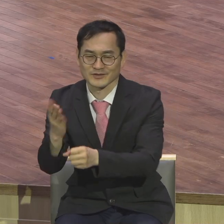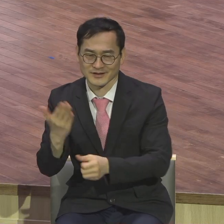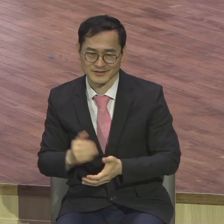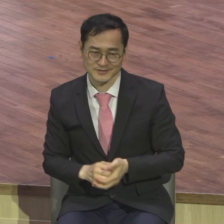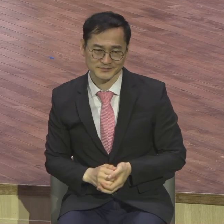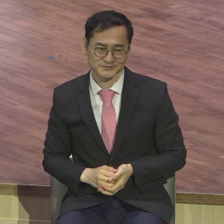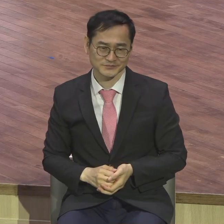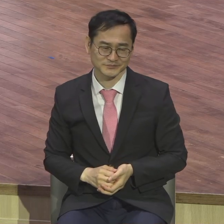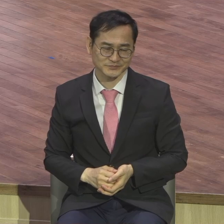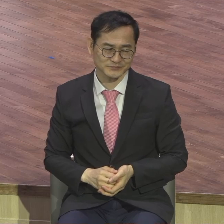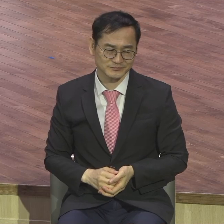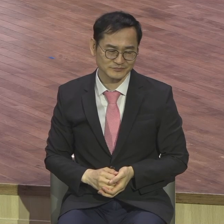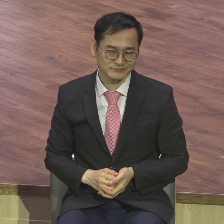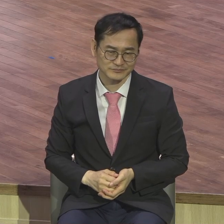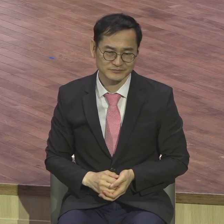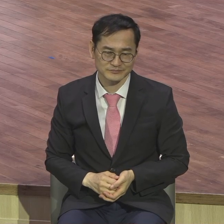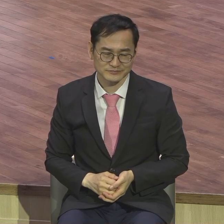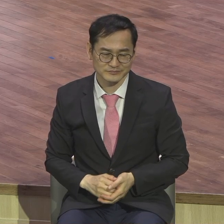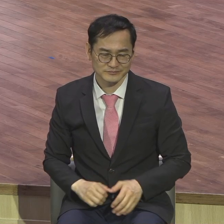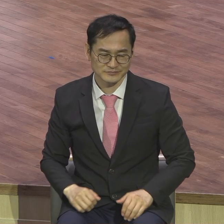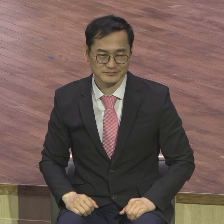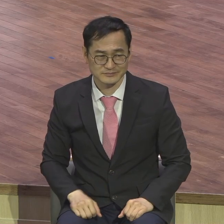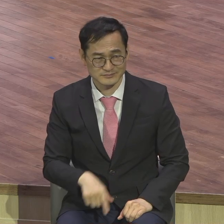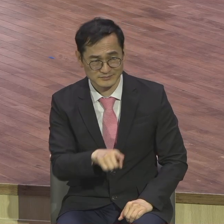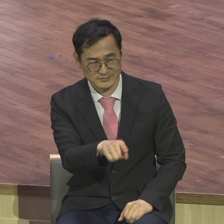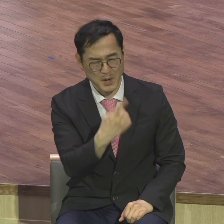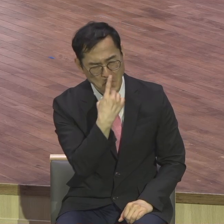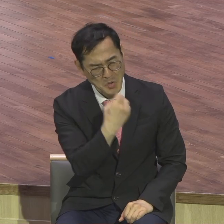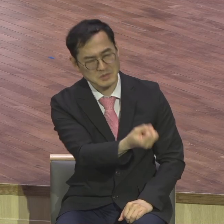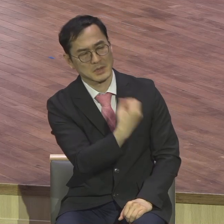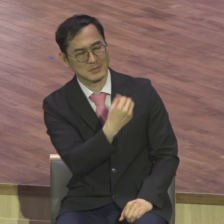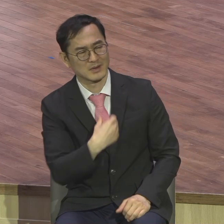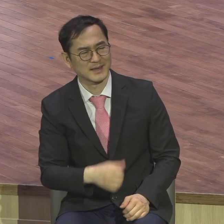사람들이 그래요. 당신 참 멋있어. 에이 비꼬지마.